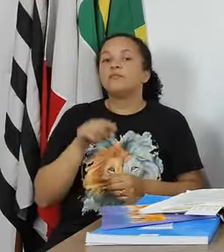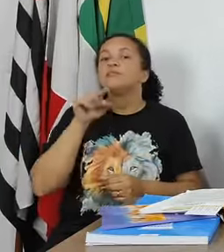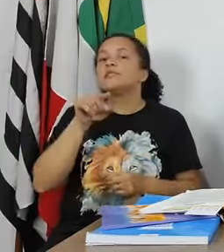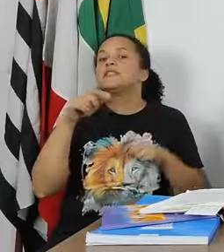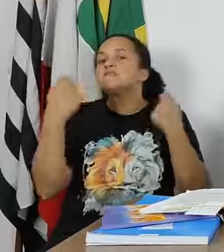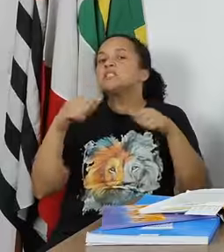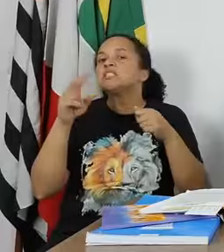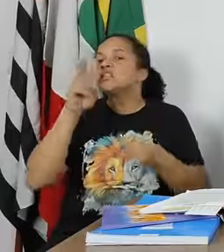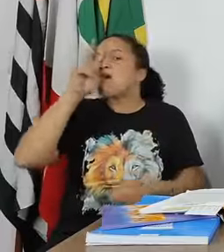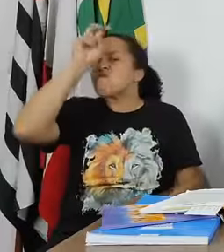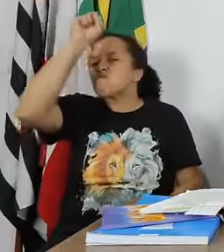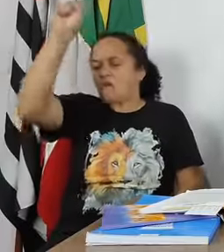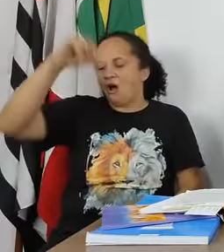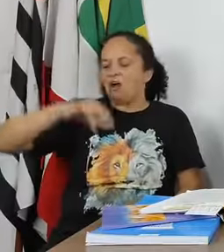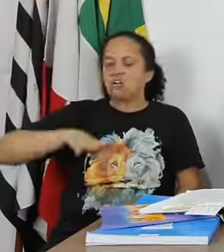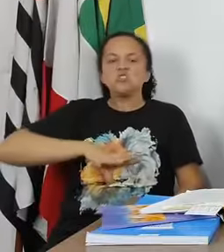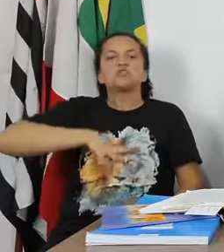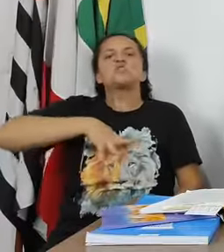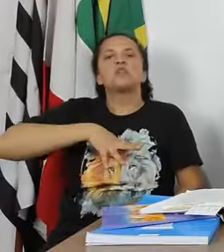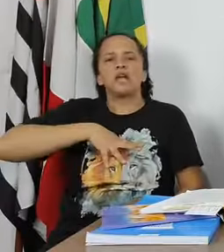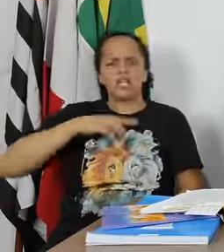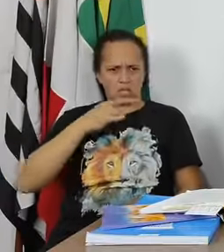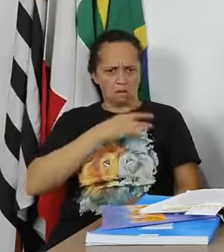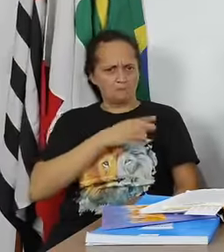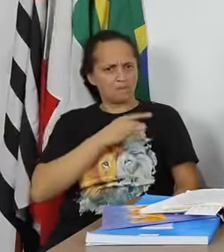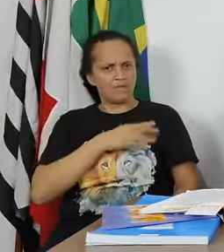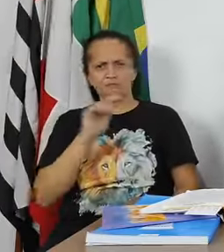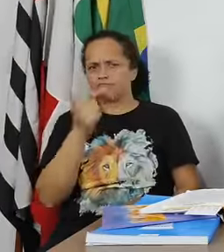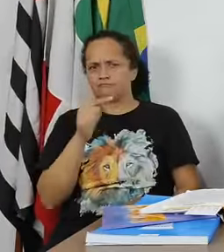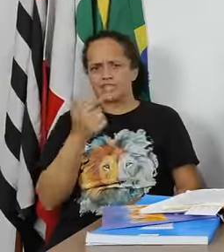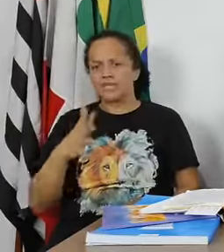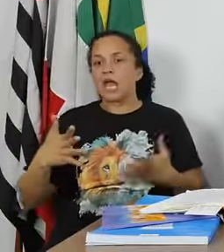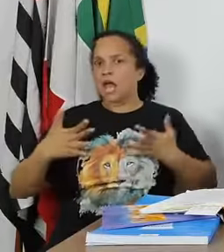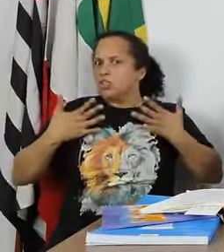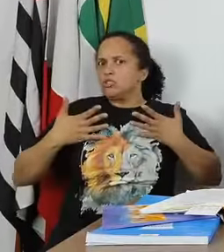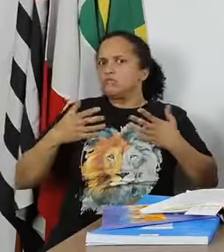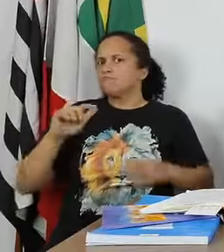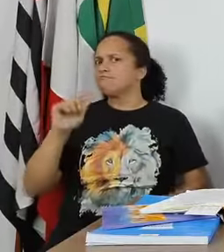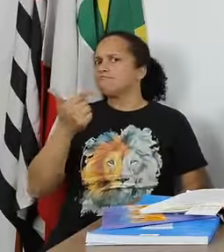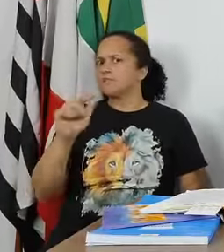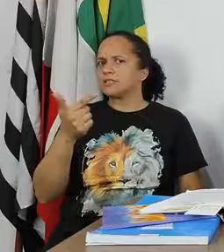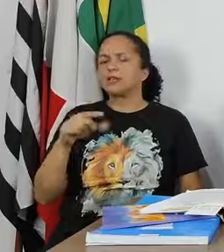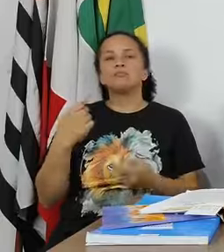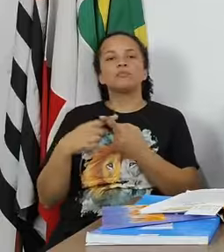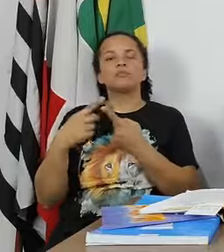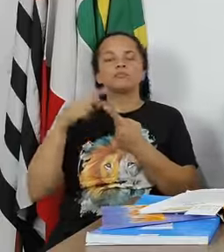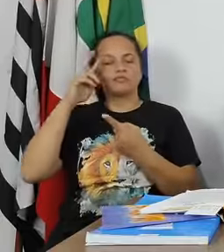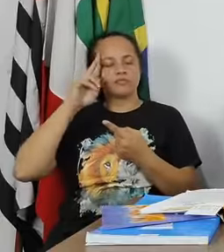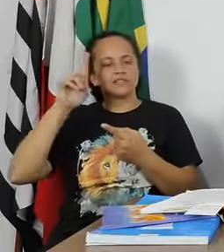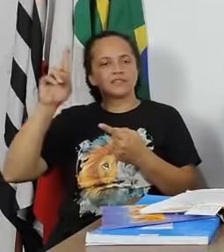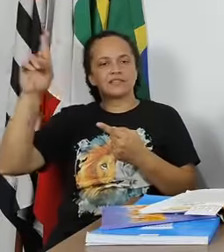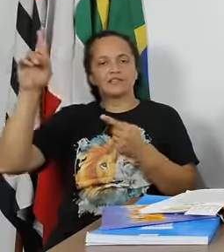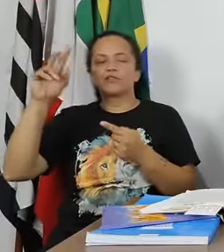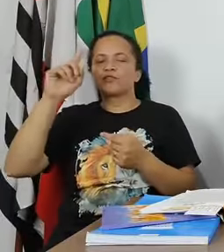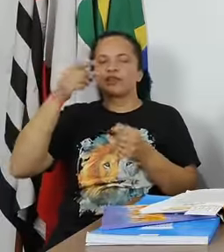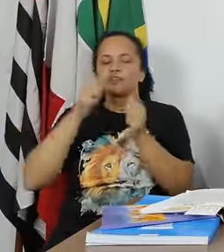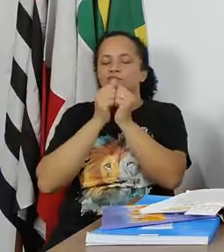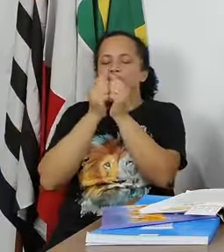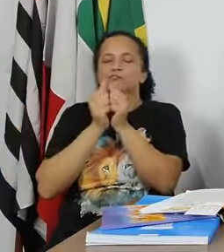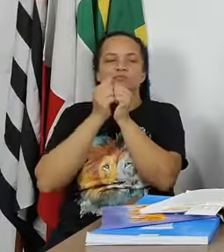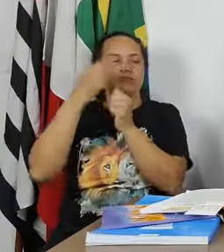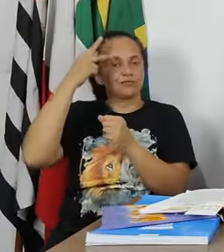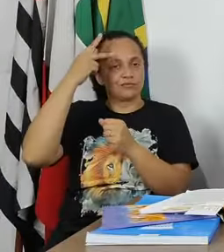fortes e corajoso. Não temas, nem te espantes, porque o Senhor teu Deus é contigo por onde quer que